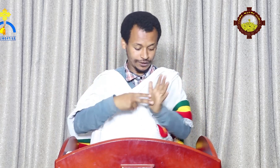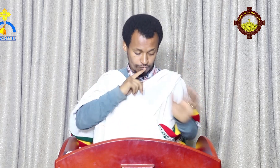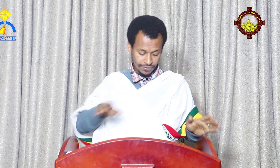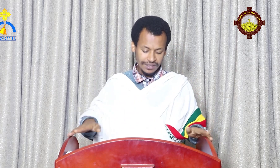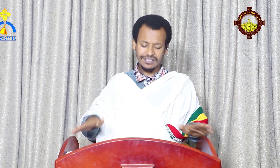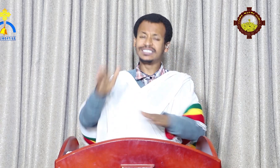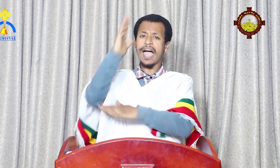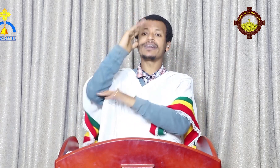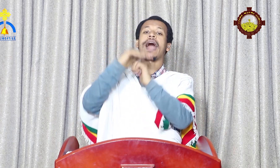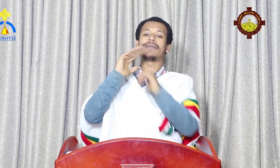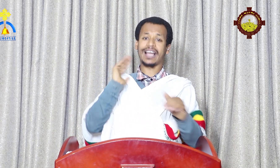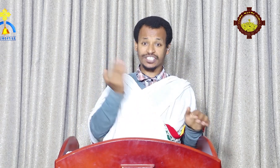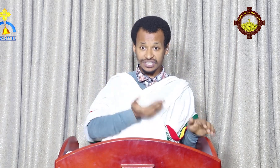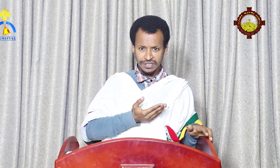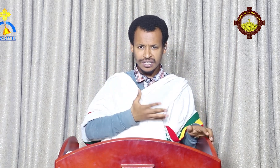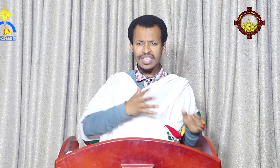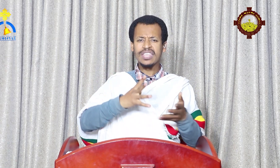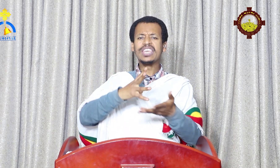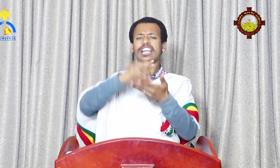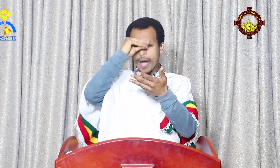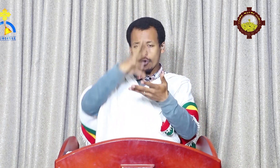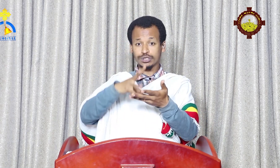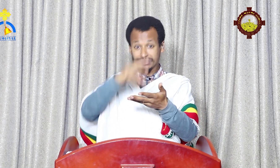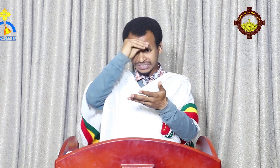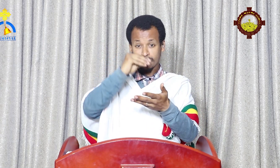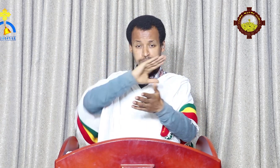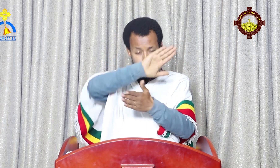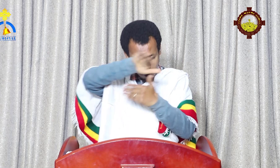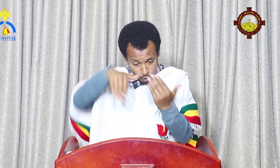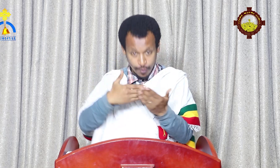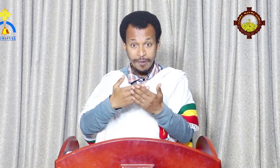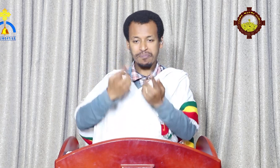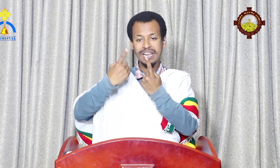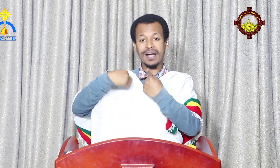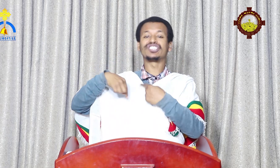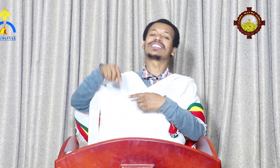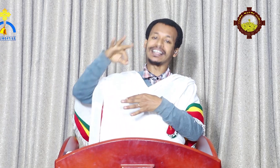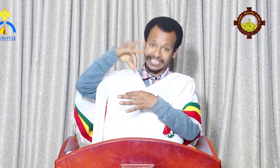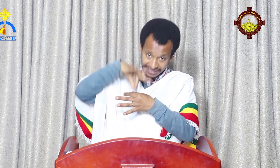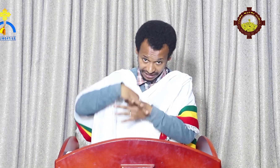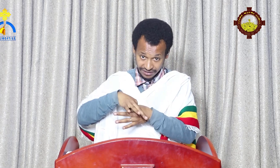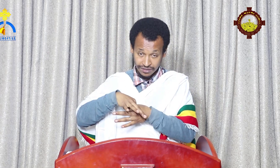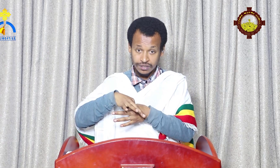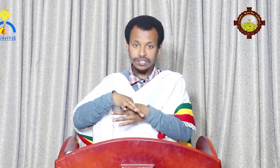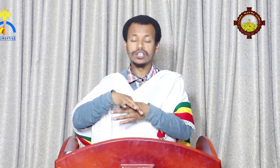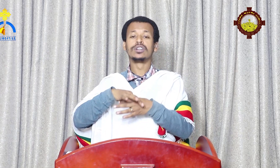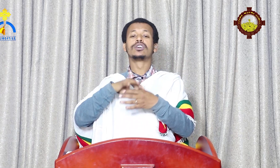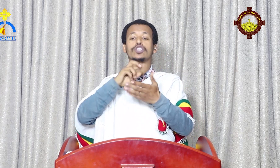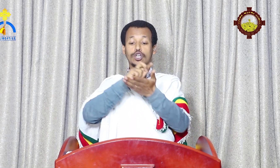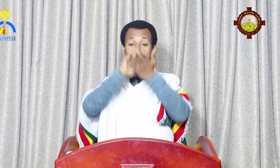ነው። እግዚአብሔር አምላካችን የተማረው ትምህርት በሙሉ በልባችን ያሳድረን።